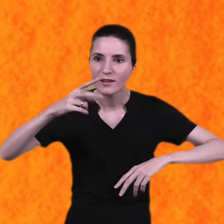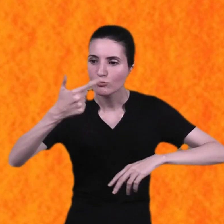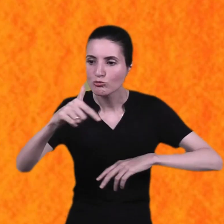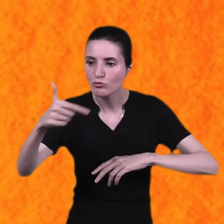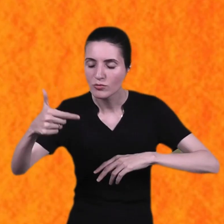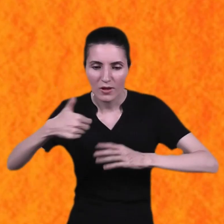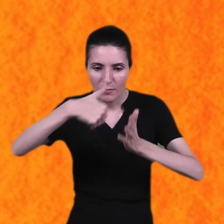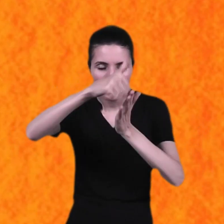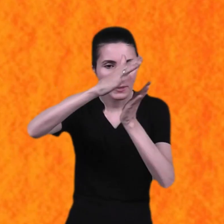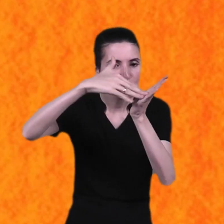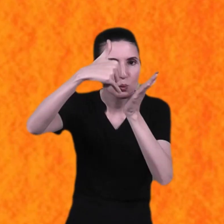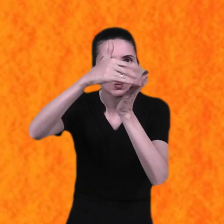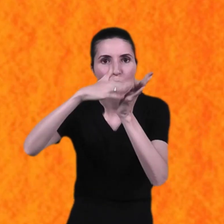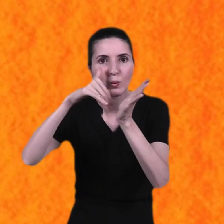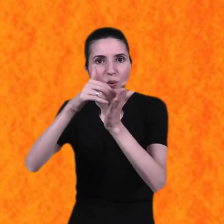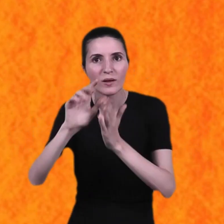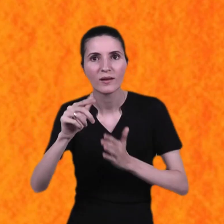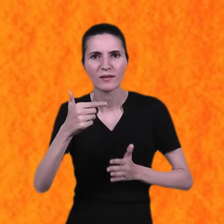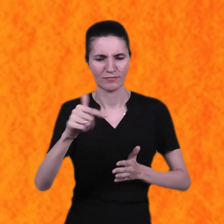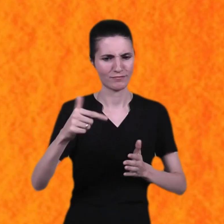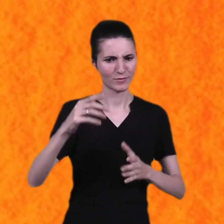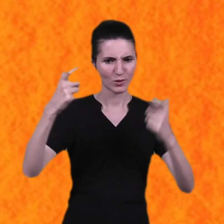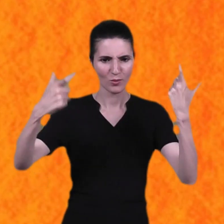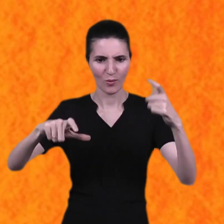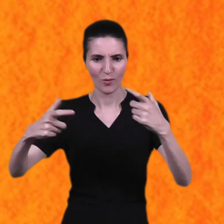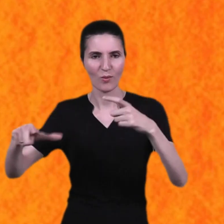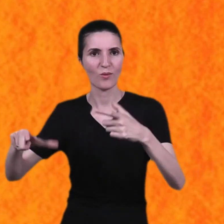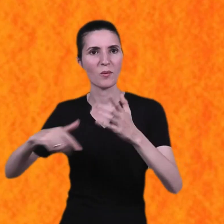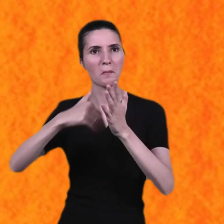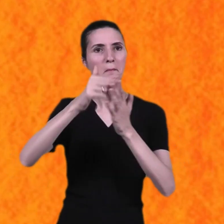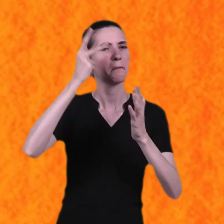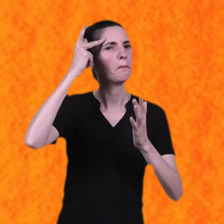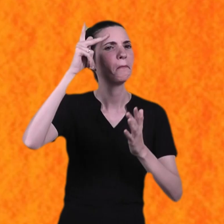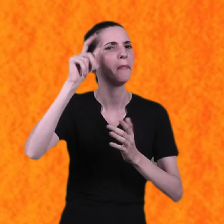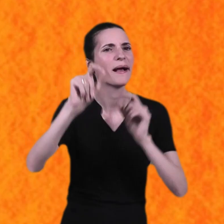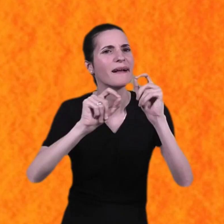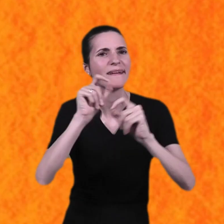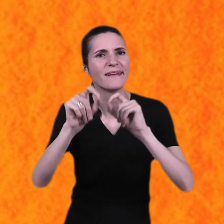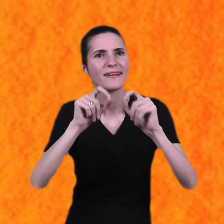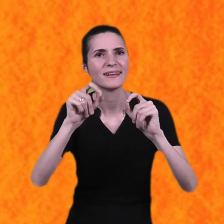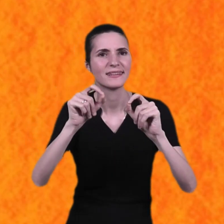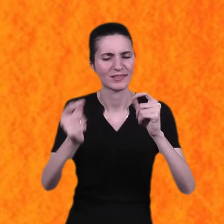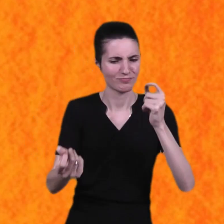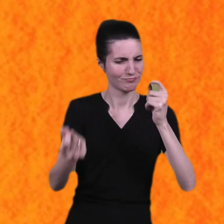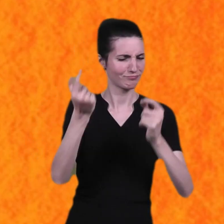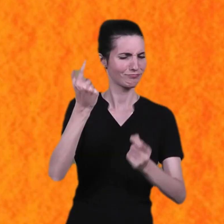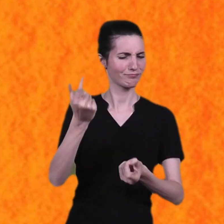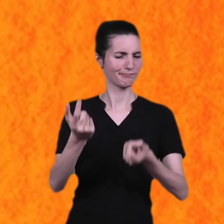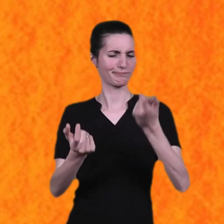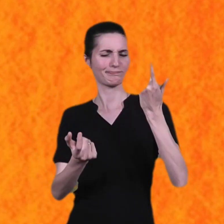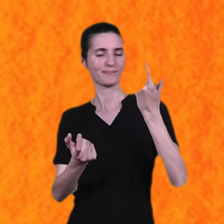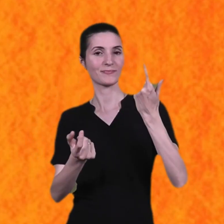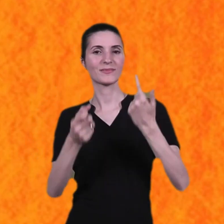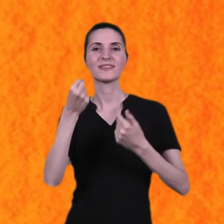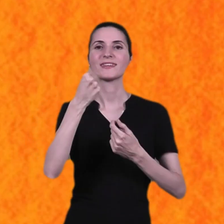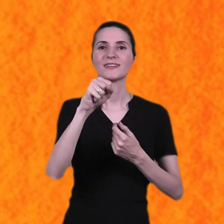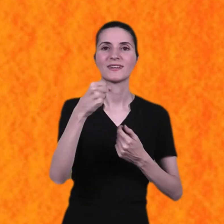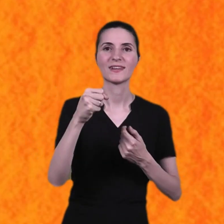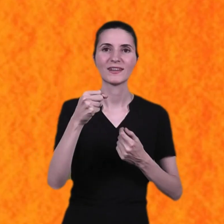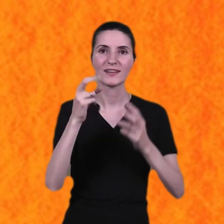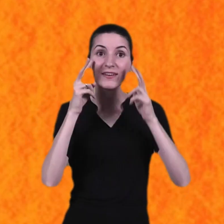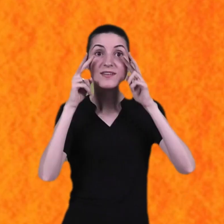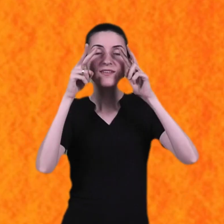moldura. Daí a pessoa pergunta, mas e o quadro? É uma moldura para quê? Né? Então, nós